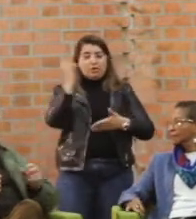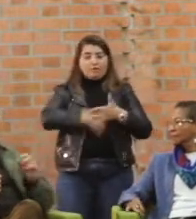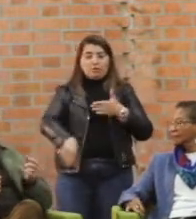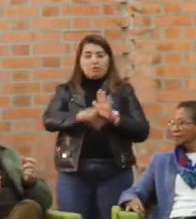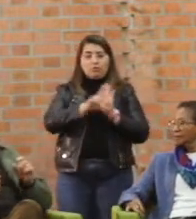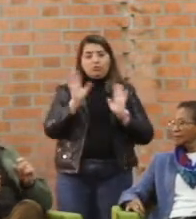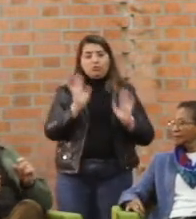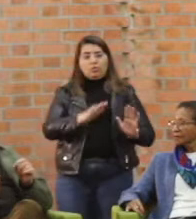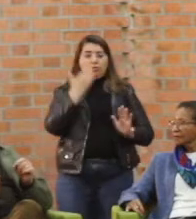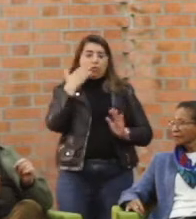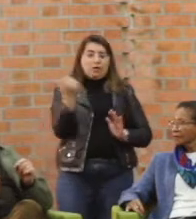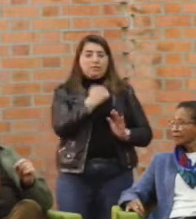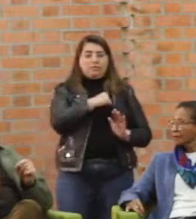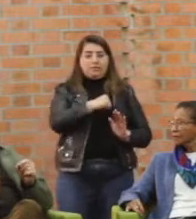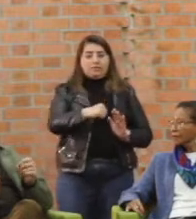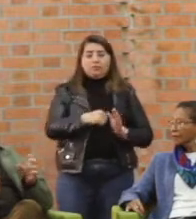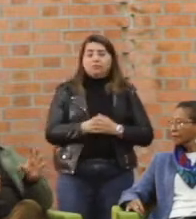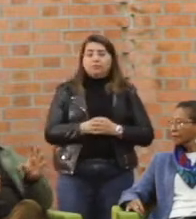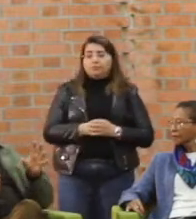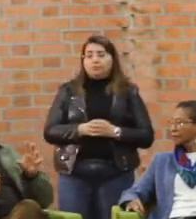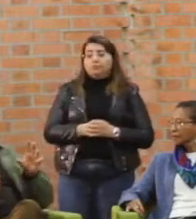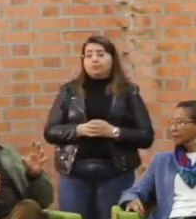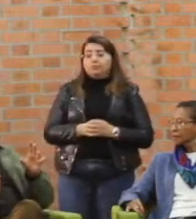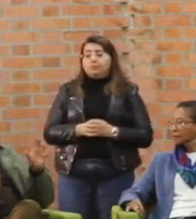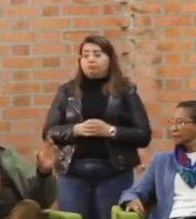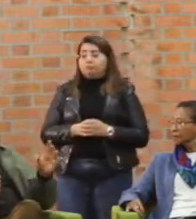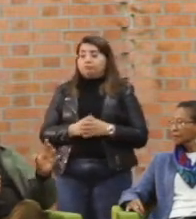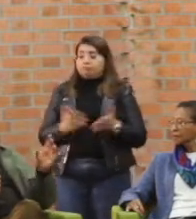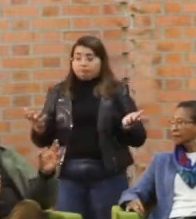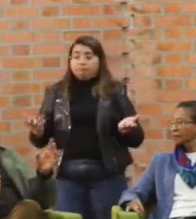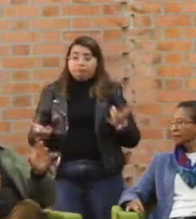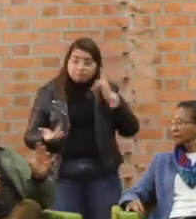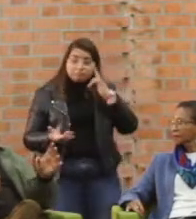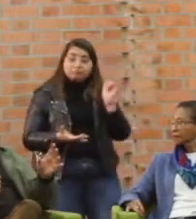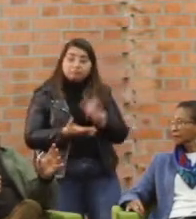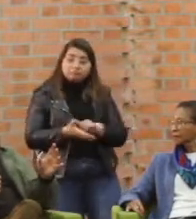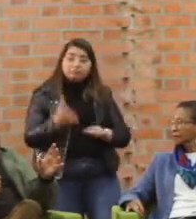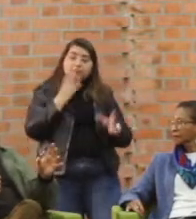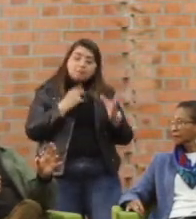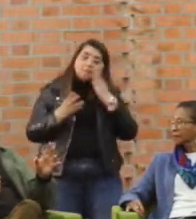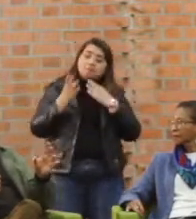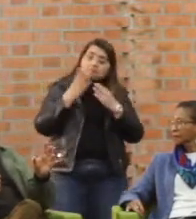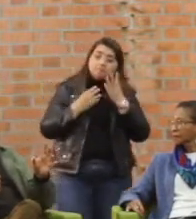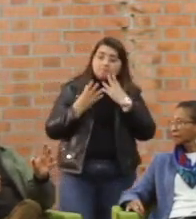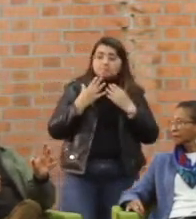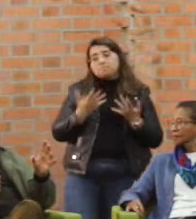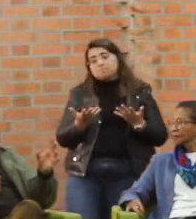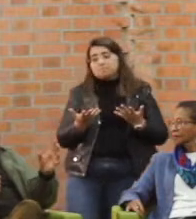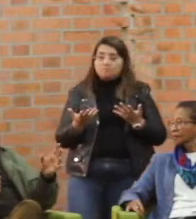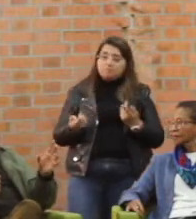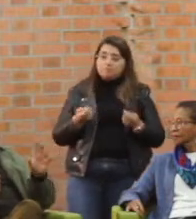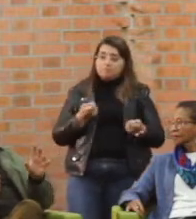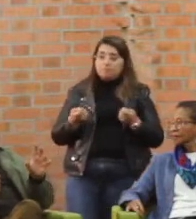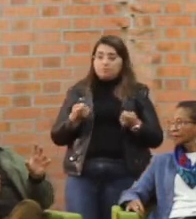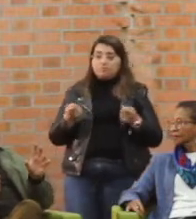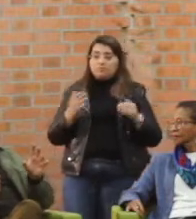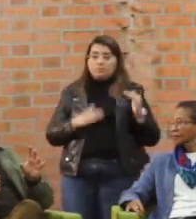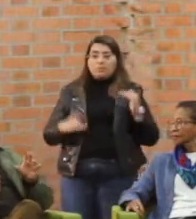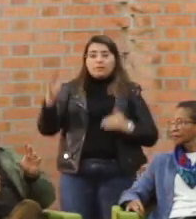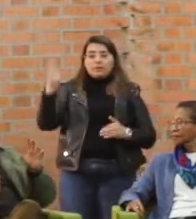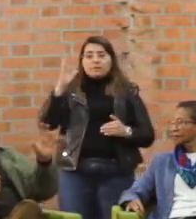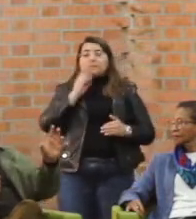en ese sentido y con eso termino Yo creo que la experiencia en Europa occidental es una experiencia